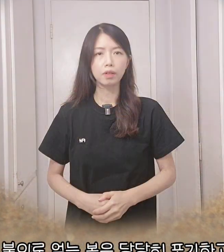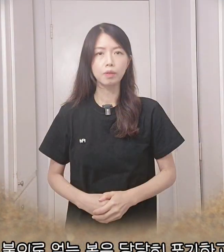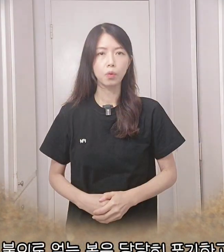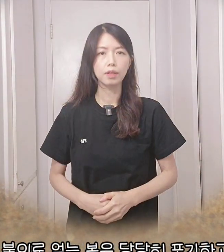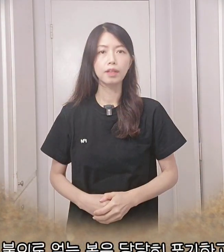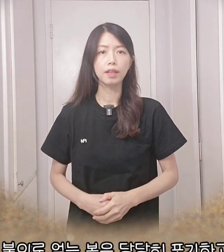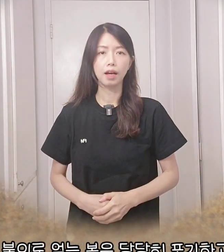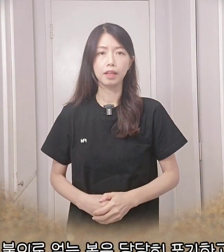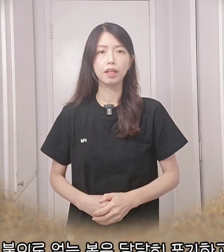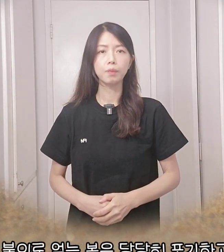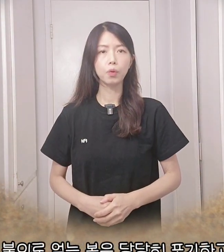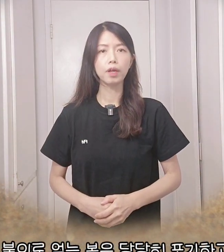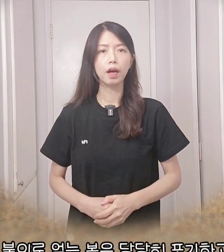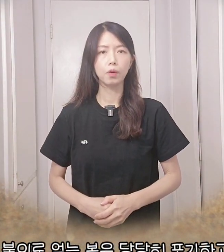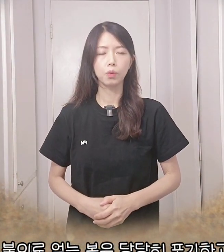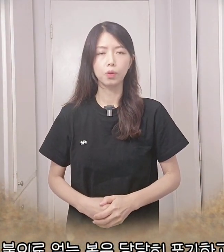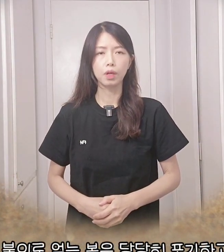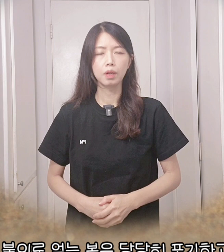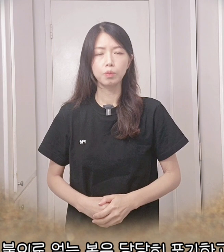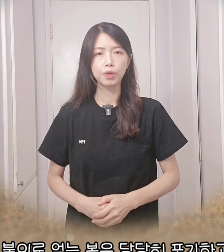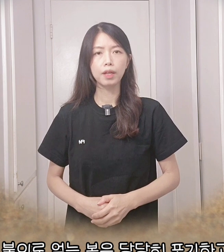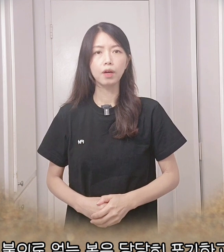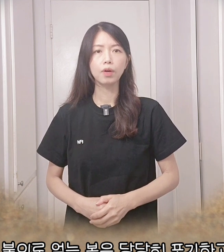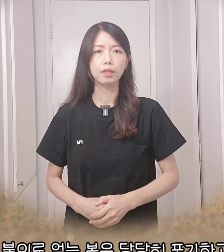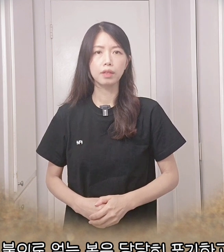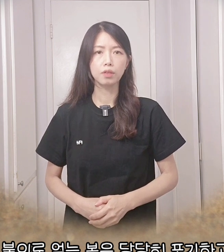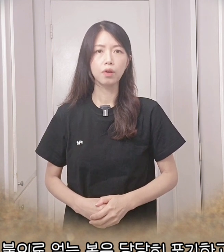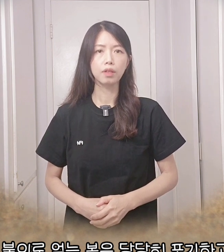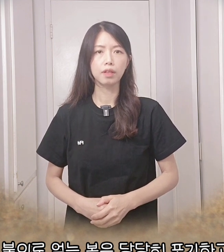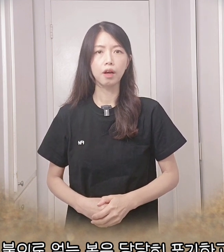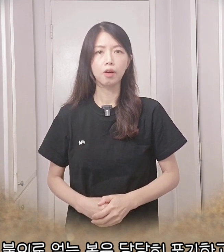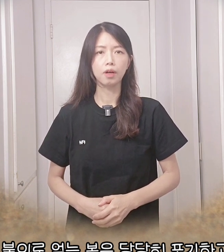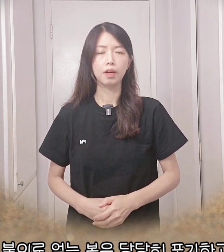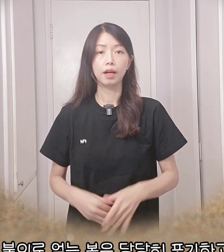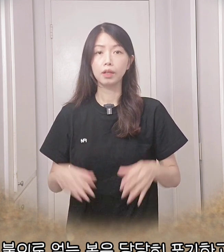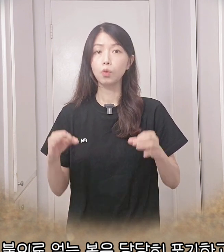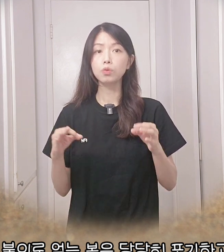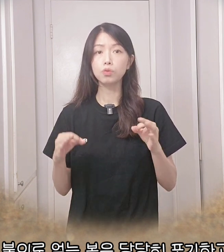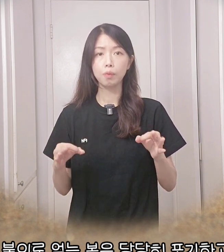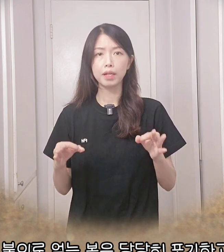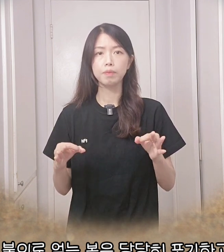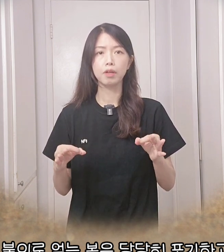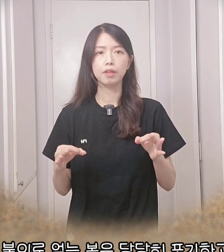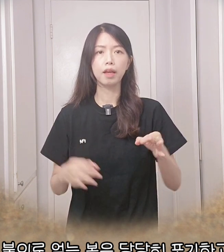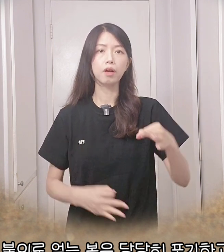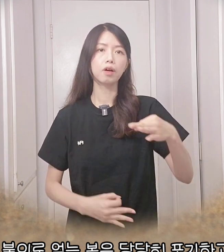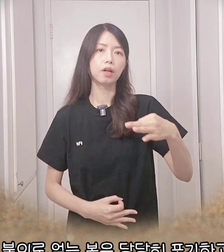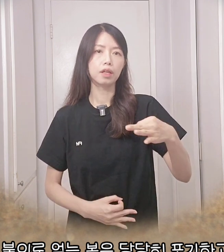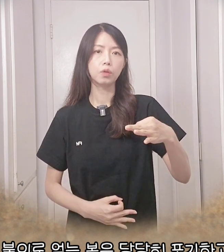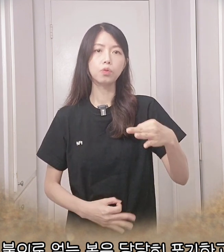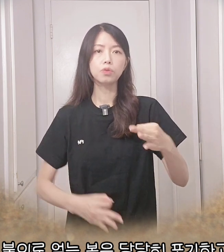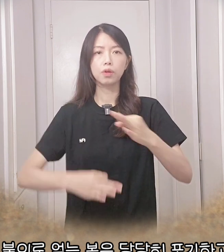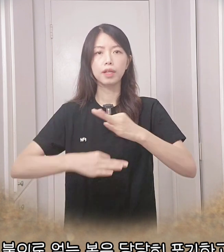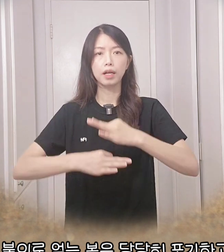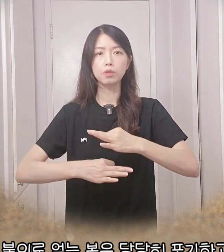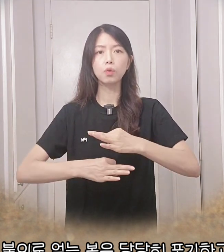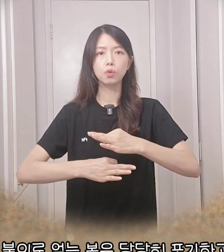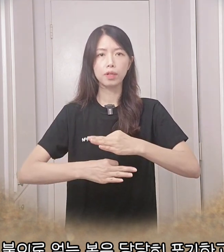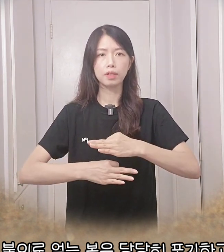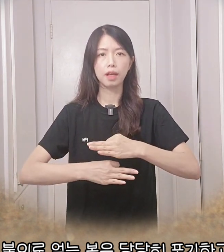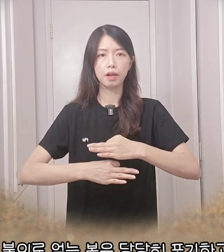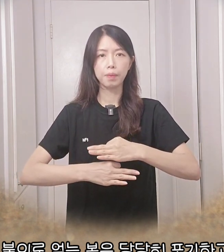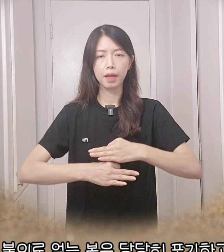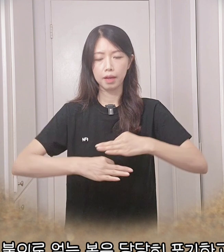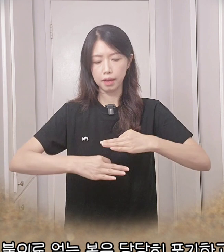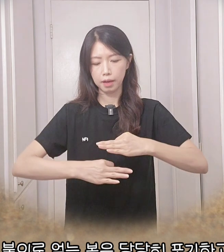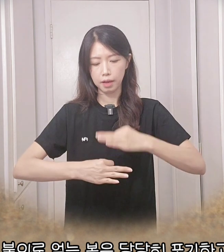불의로 얻는 복은 당당히 포기하고, 불의라고 한 뜻의 수어는요, 아까 돈수어 말씀드렸는데요. 이 돈수어를 양손으로